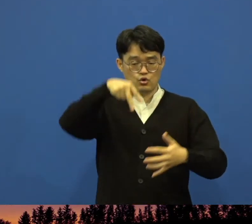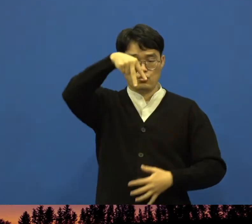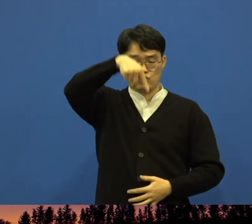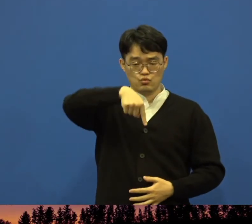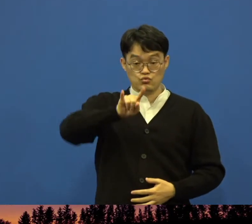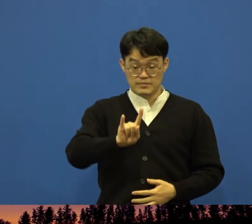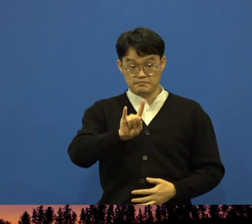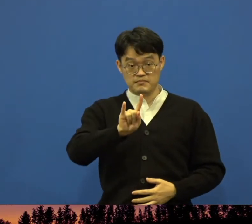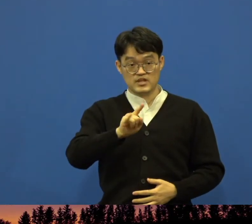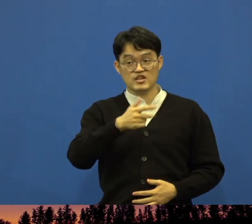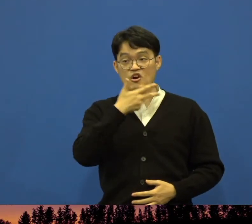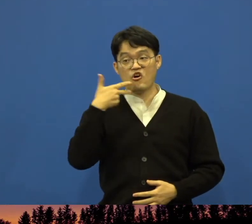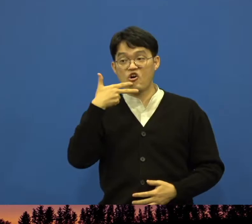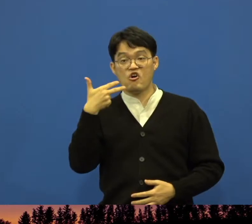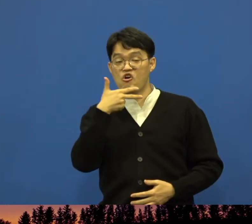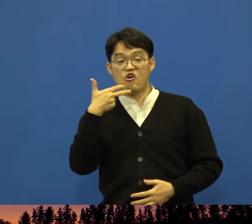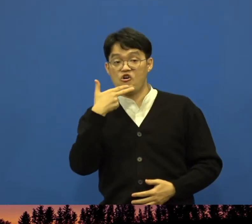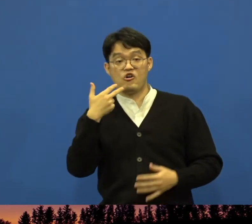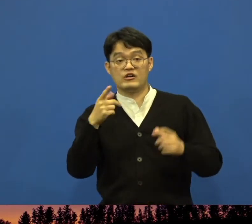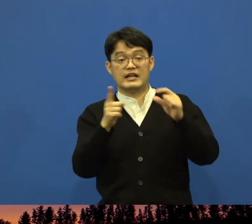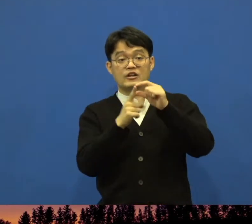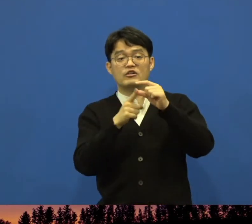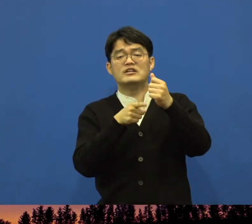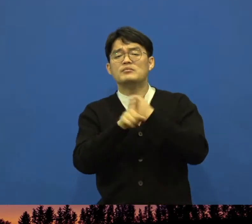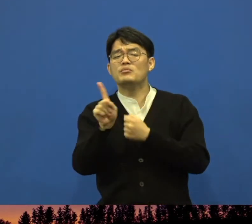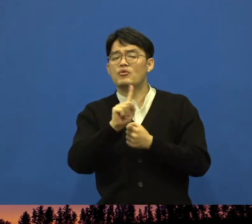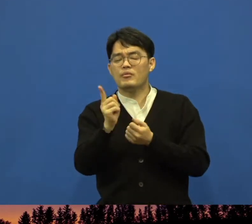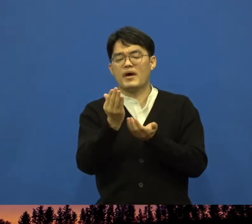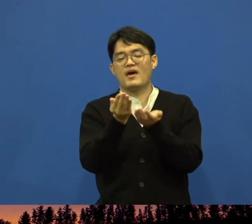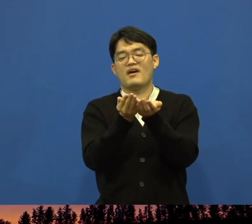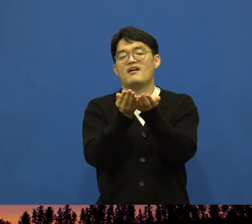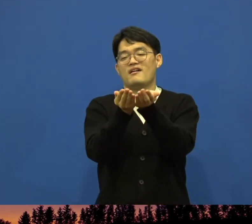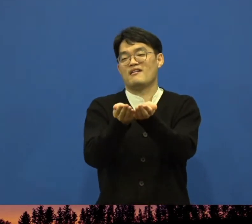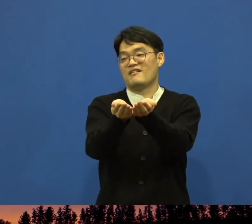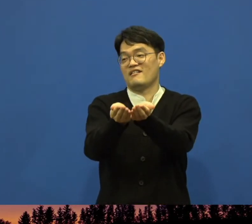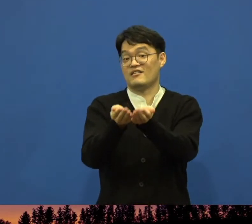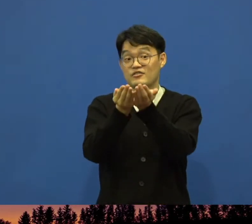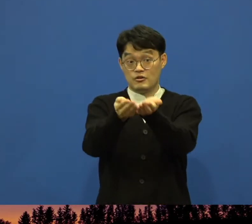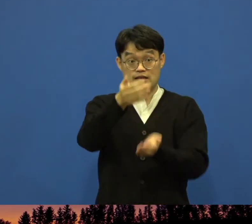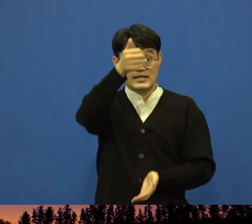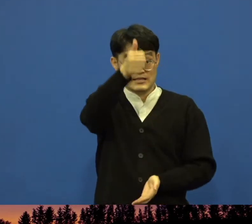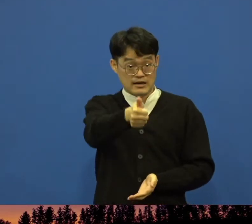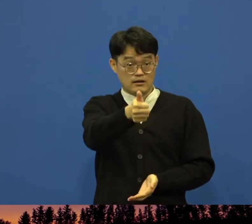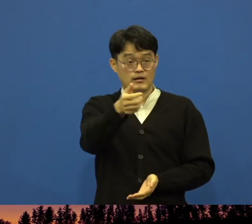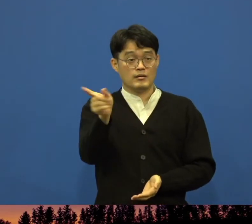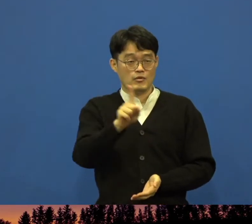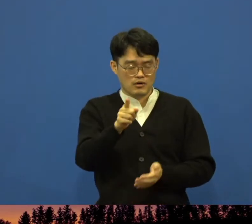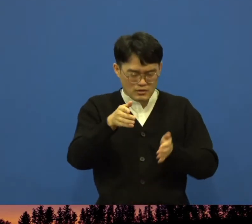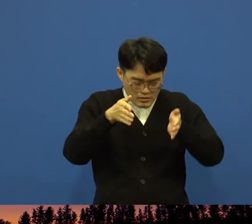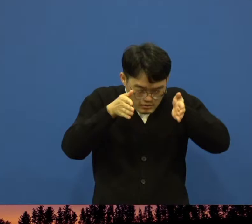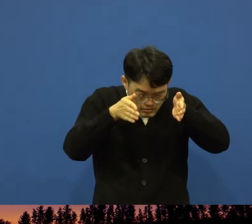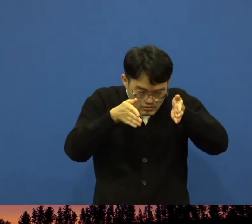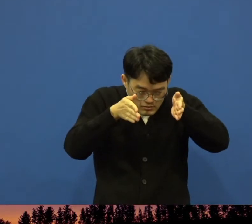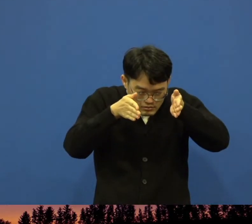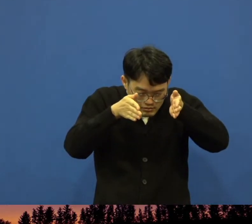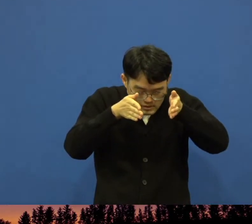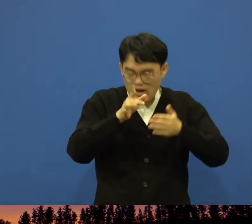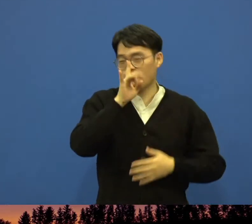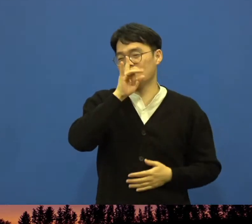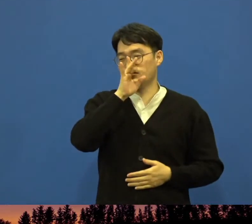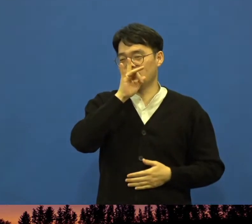선장이 리더십 이렇게 개념에 가까운 것이고 멀리 보는 것이죠. 선장은 높은 배에서 제일 높은